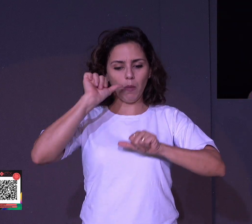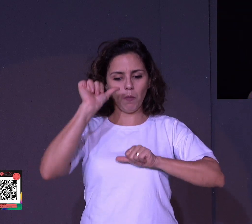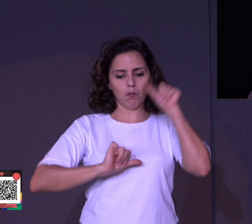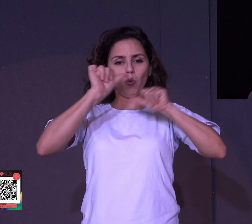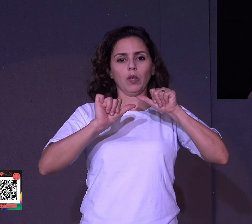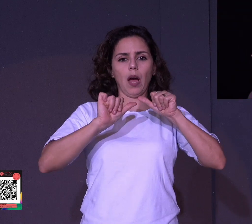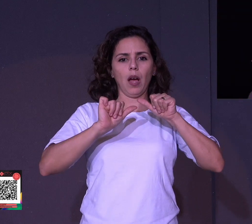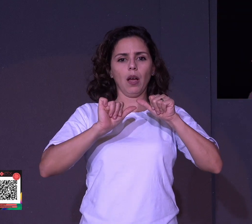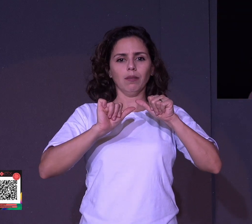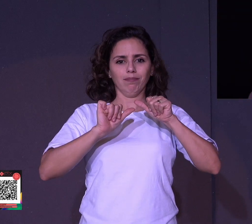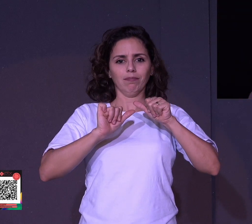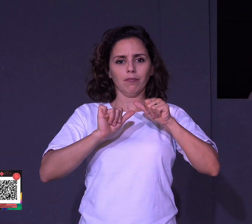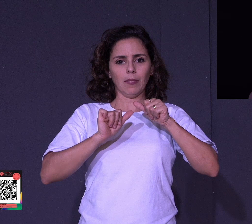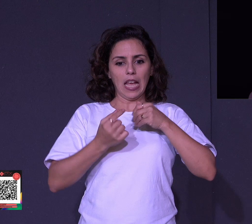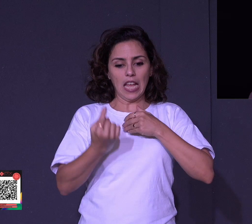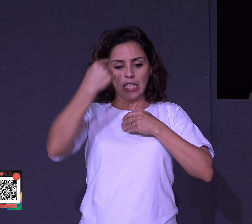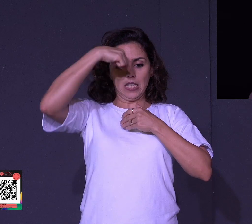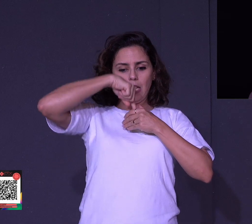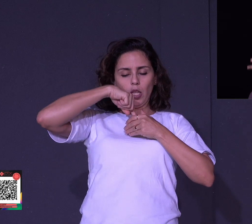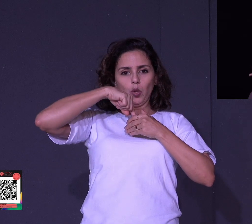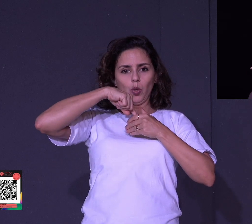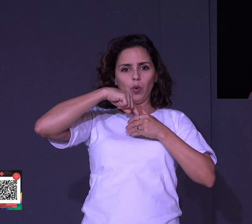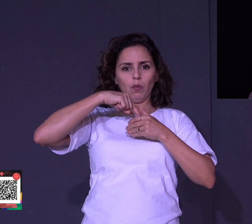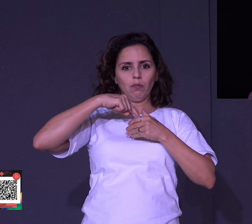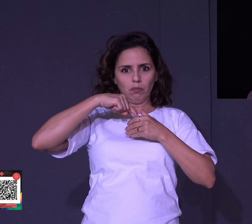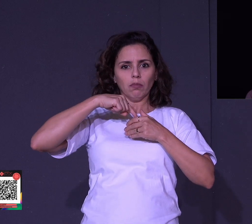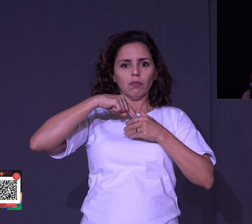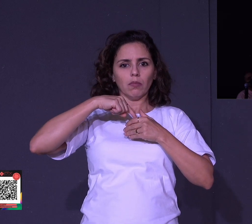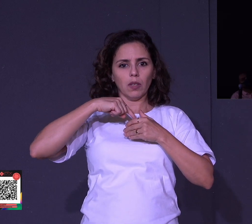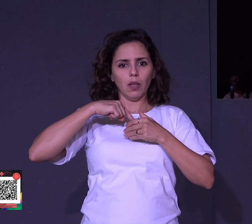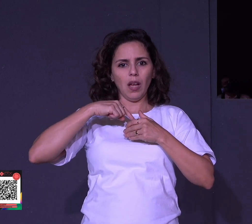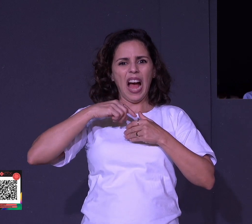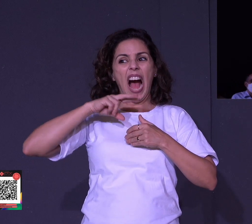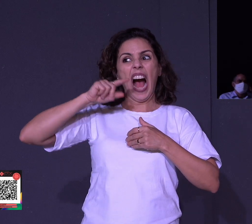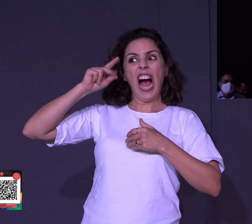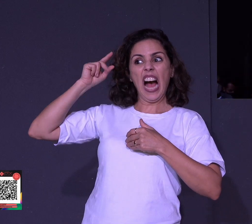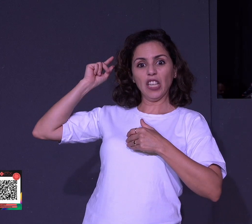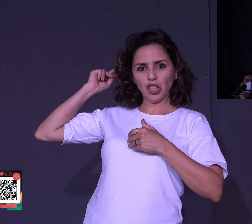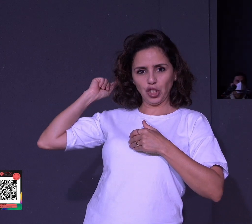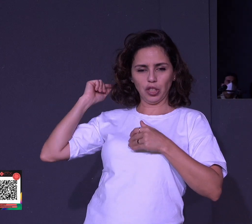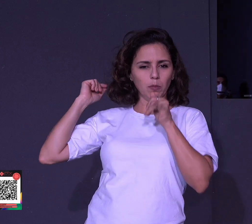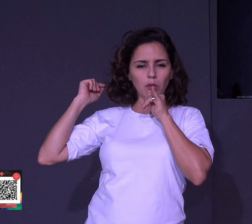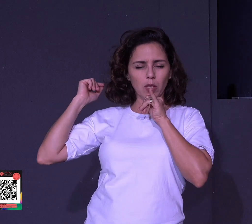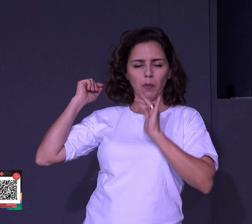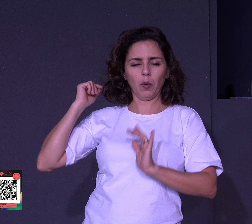É quem roubava não rouba mais. Quem mentia não mente mais. Quem adulterava não adultera mais.